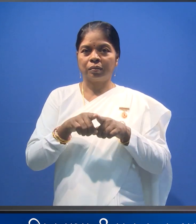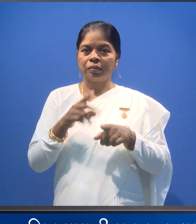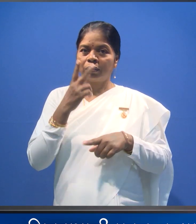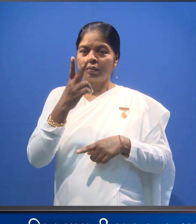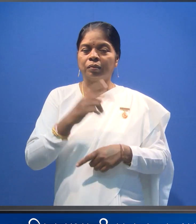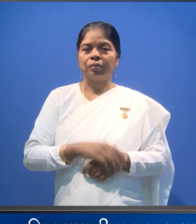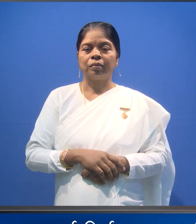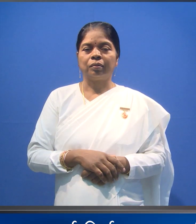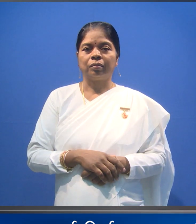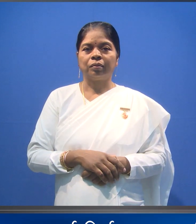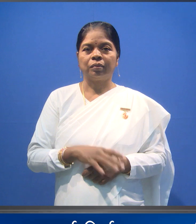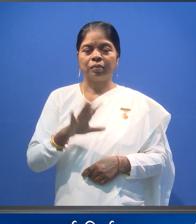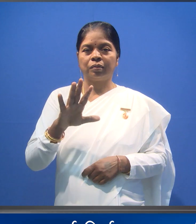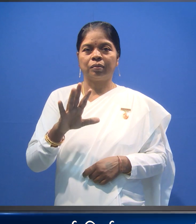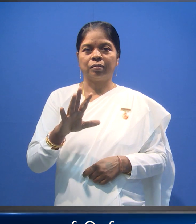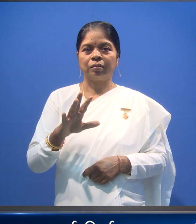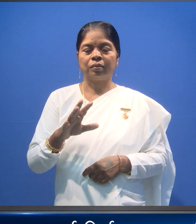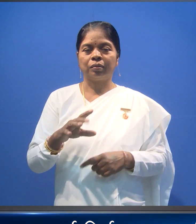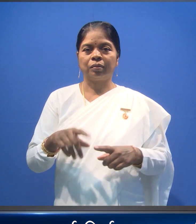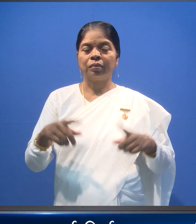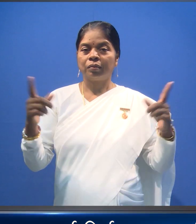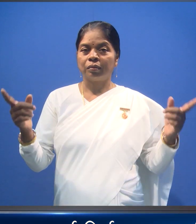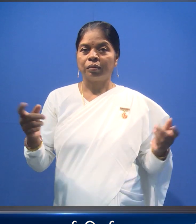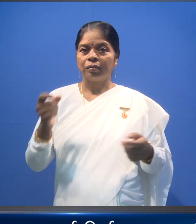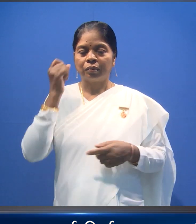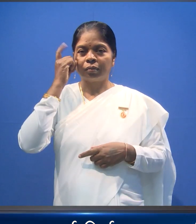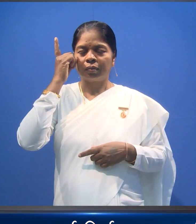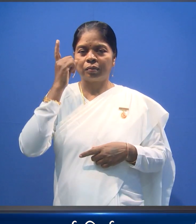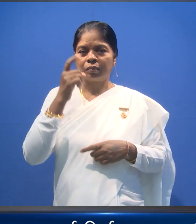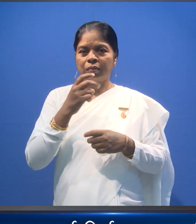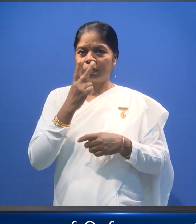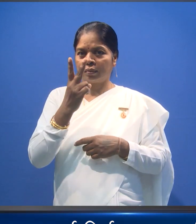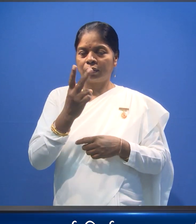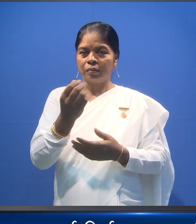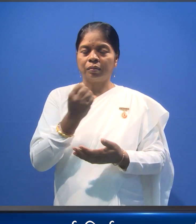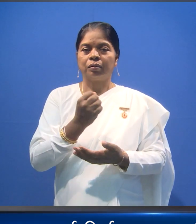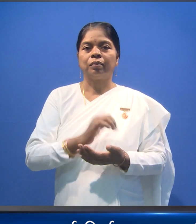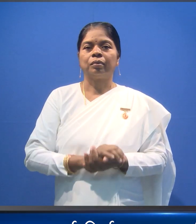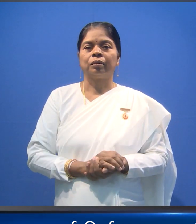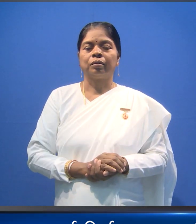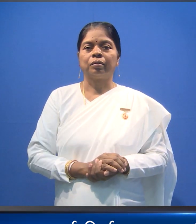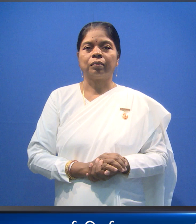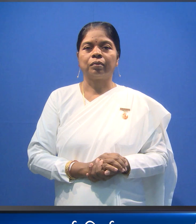दृष्टिकोन. 5. यथार्थ निर्णय करण्याची आणि परखण्याची शक्ती.